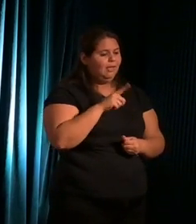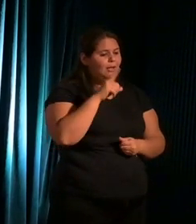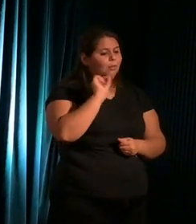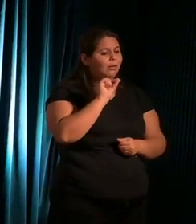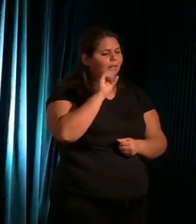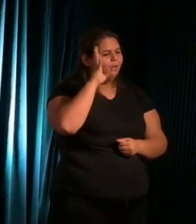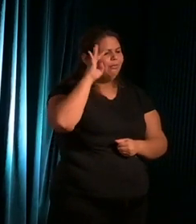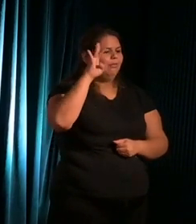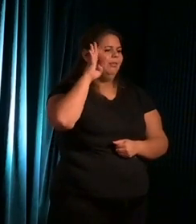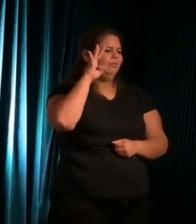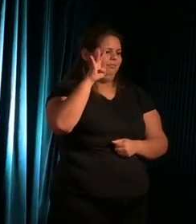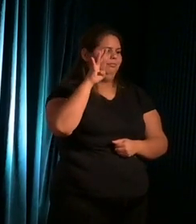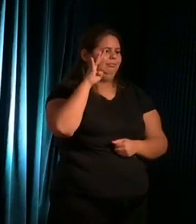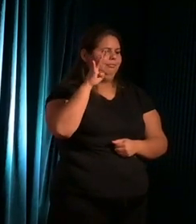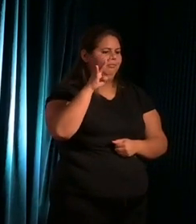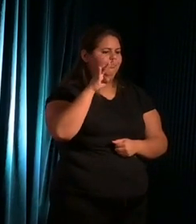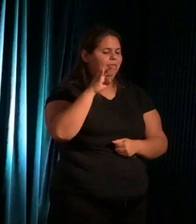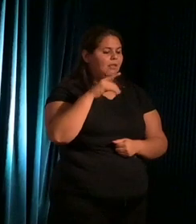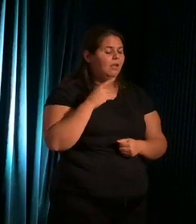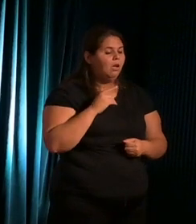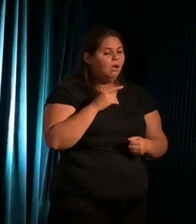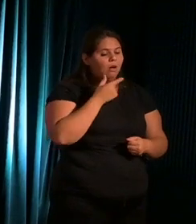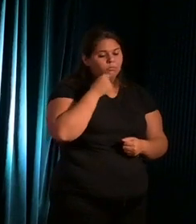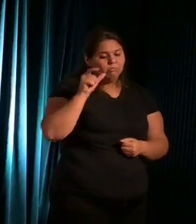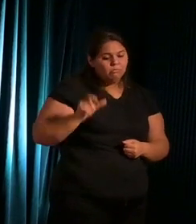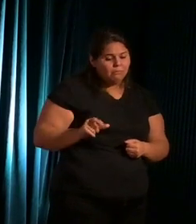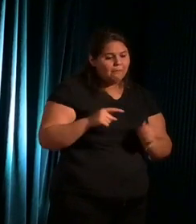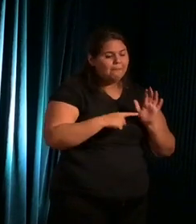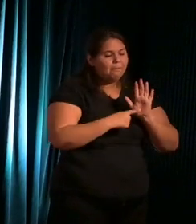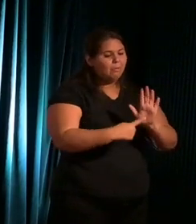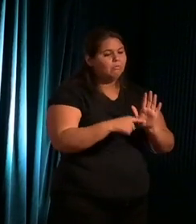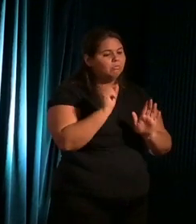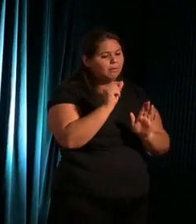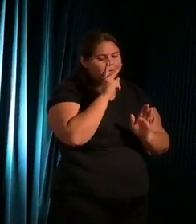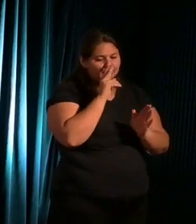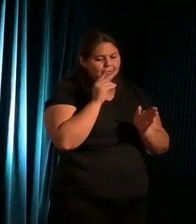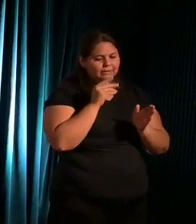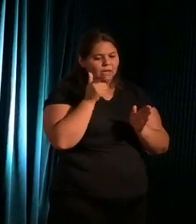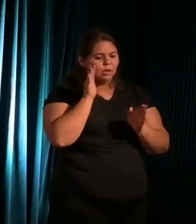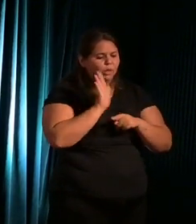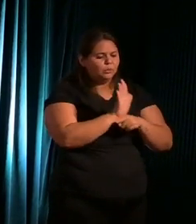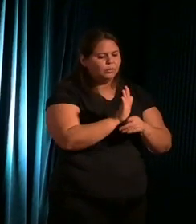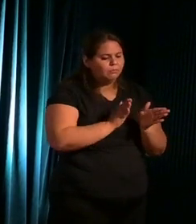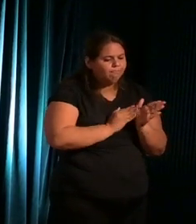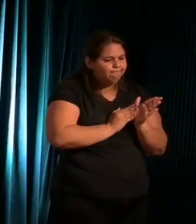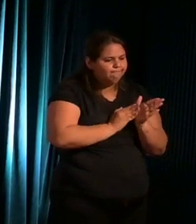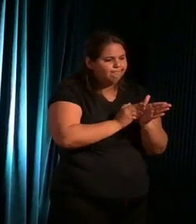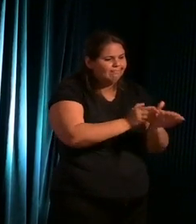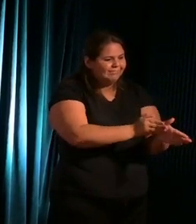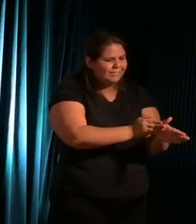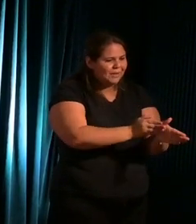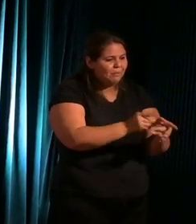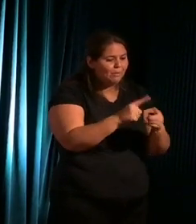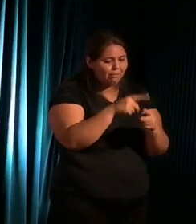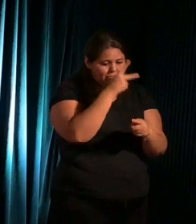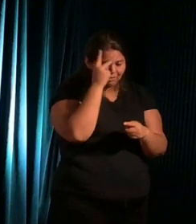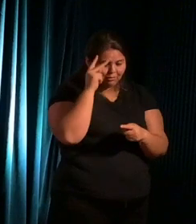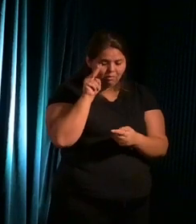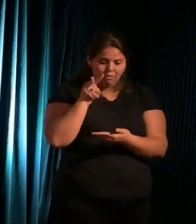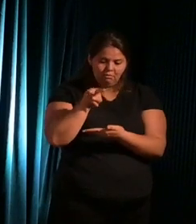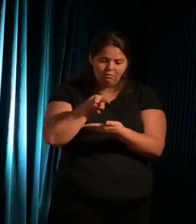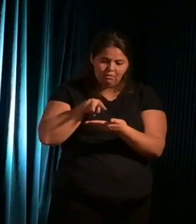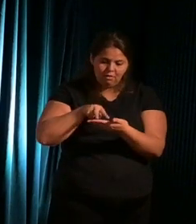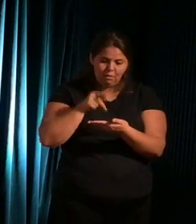verdade, o seu direcionamento para todos aqueles que também, através da sua escrita, possam